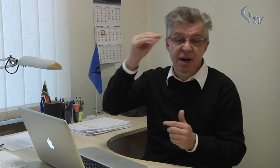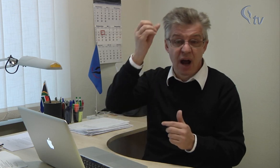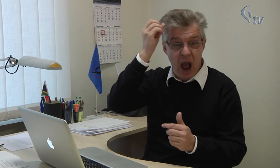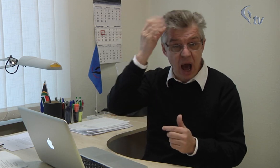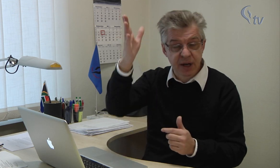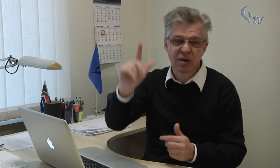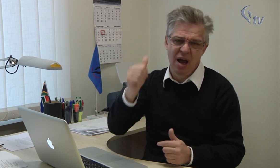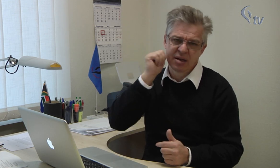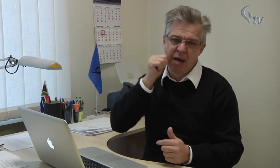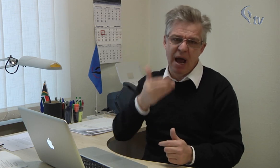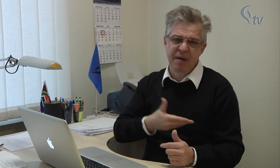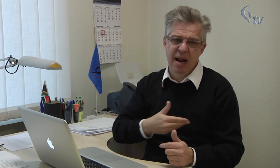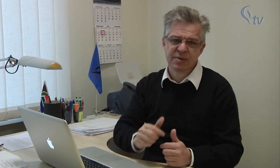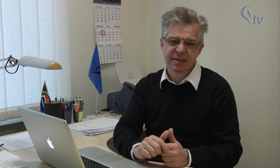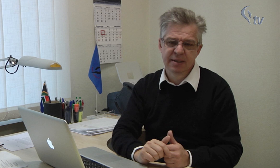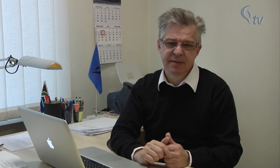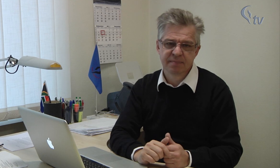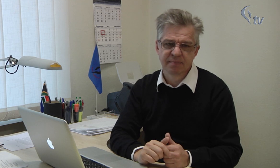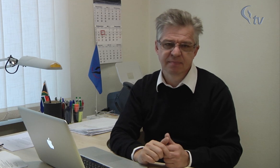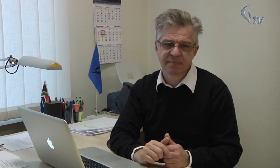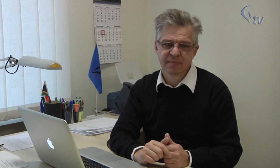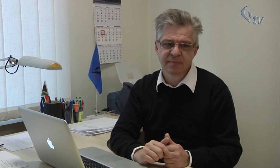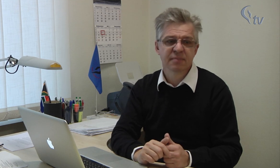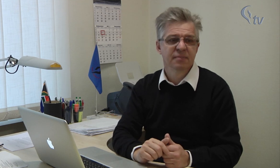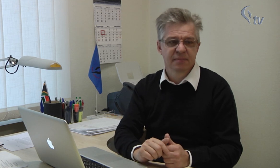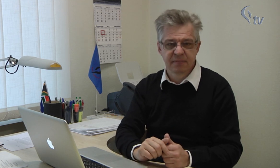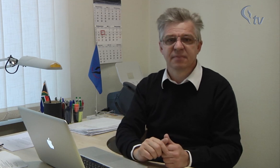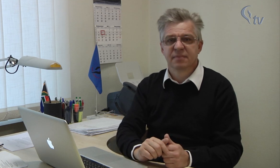ja kõrghariduses ja igapäevaelus.